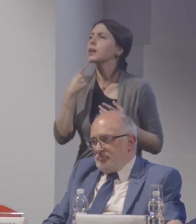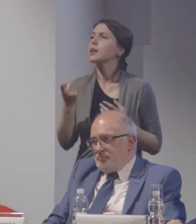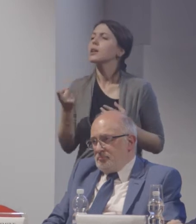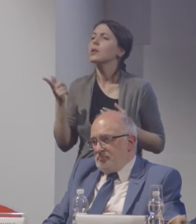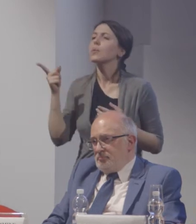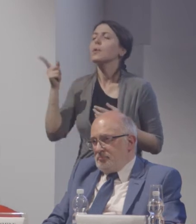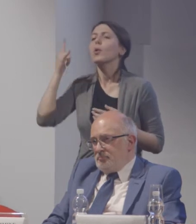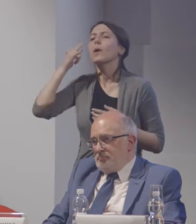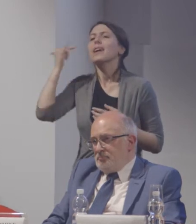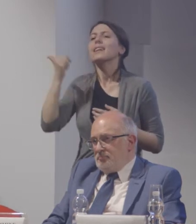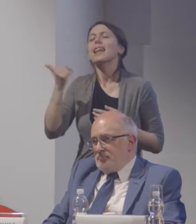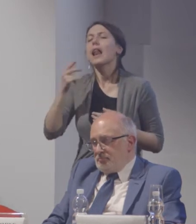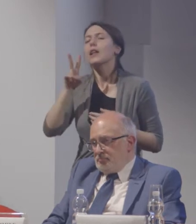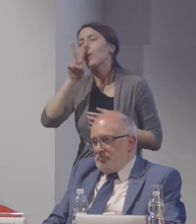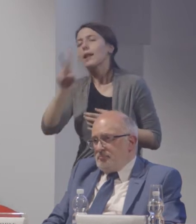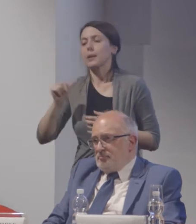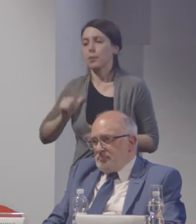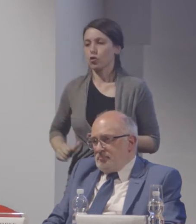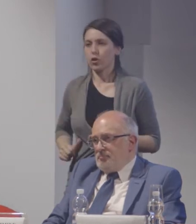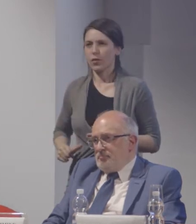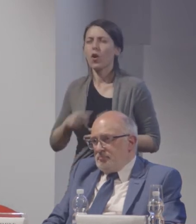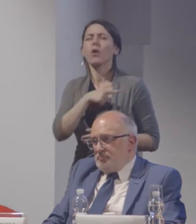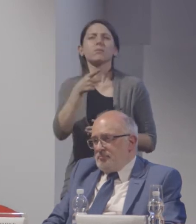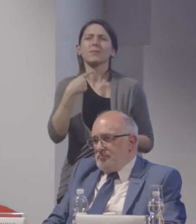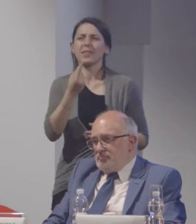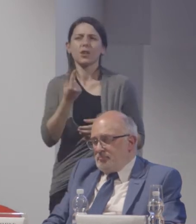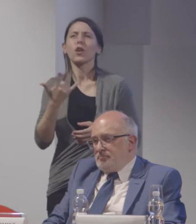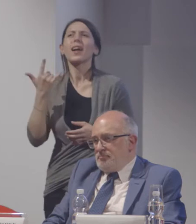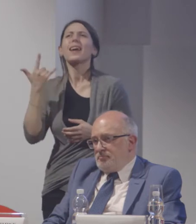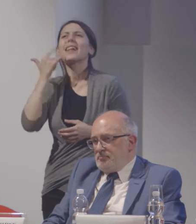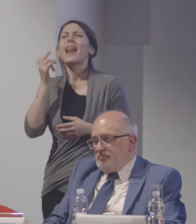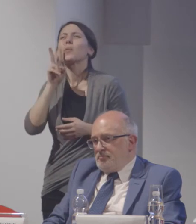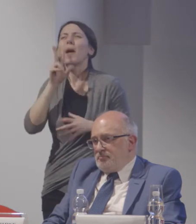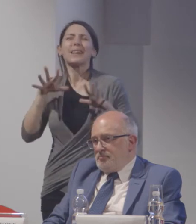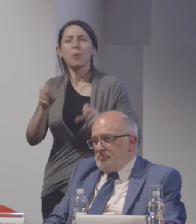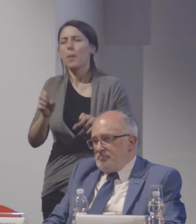l'espressione intellettuale civico, voi avete detto intellettuale impegnato, ma